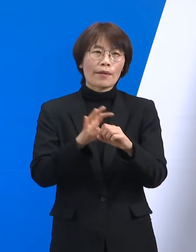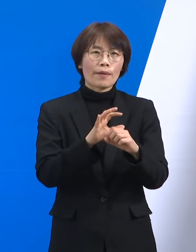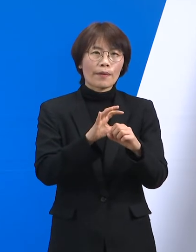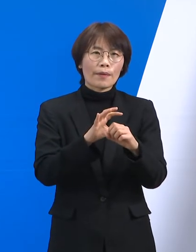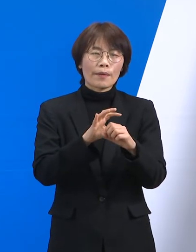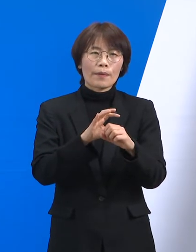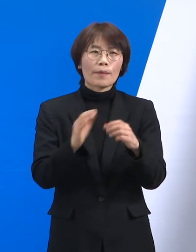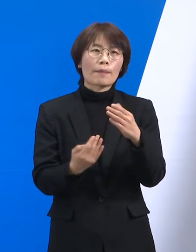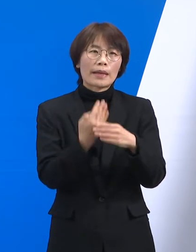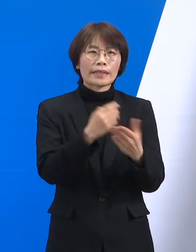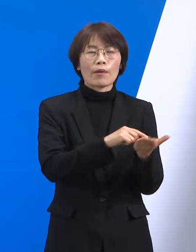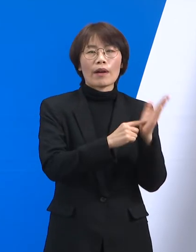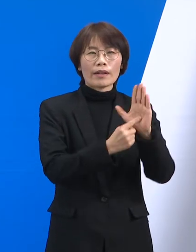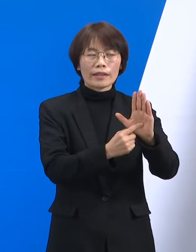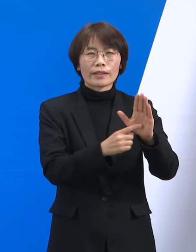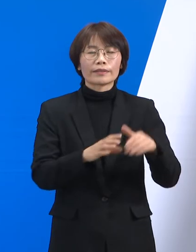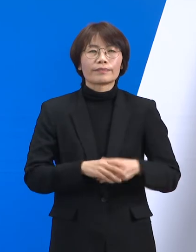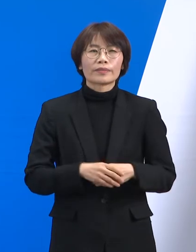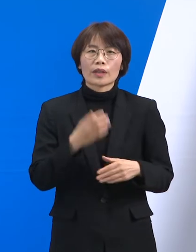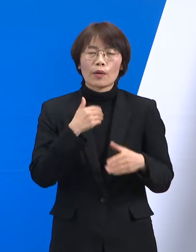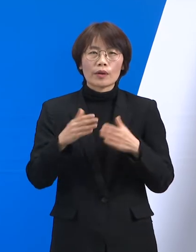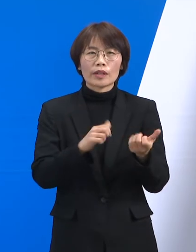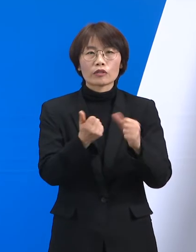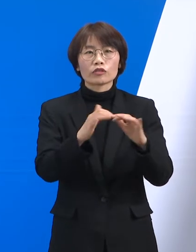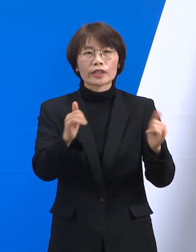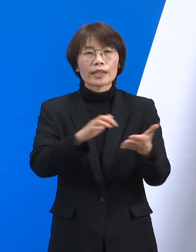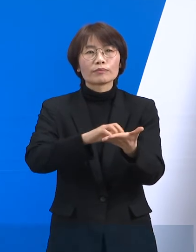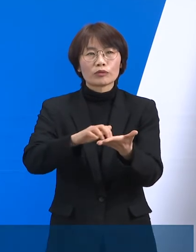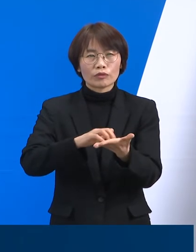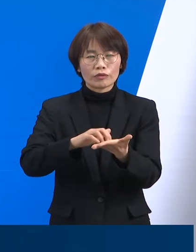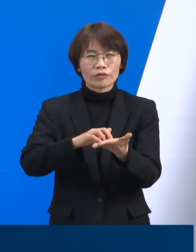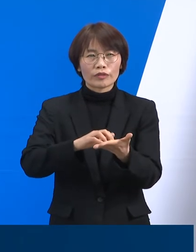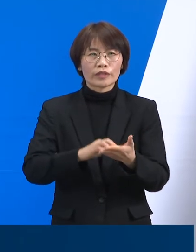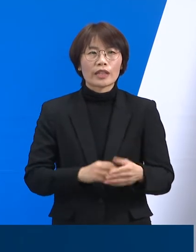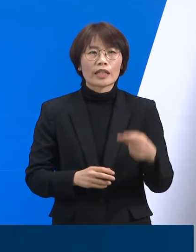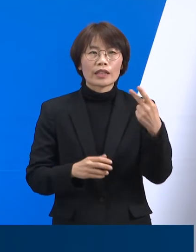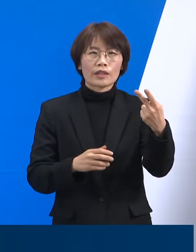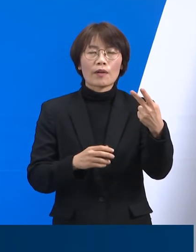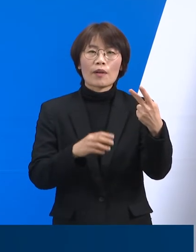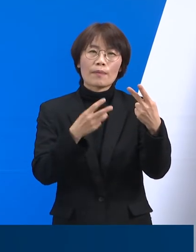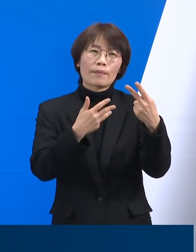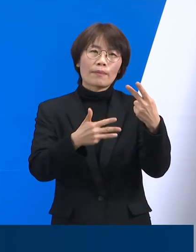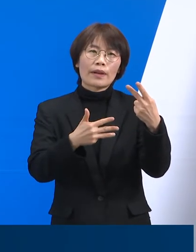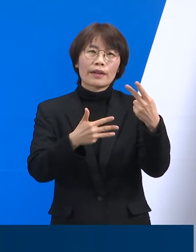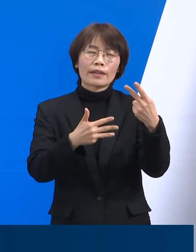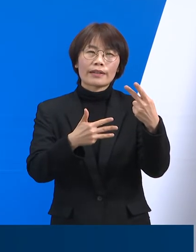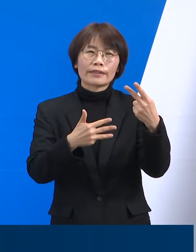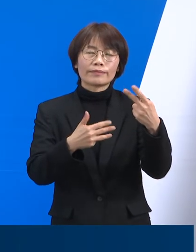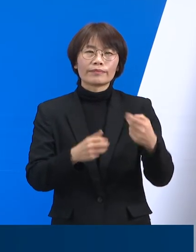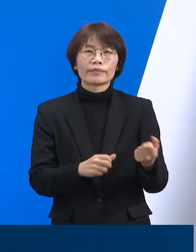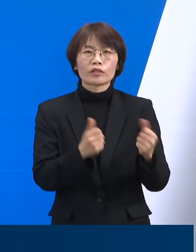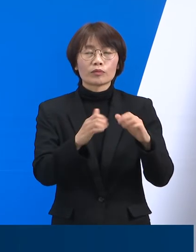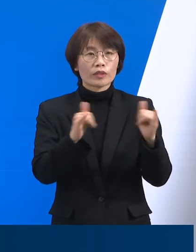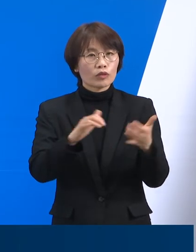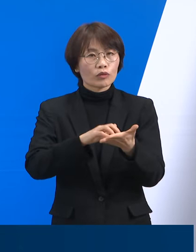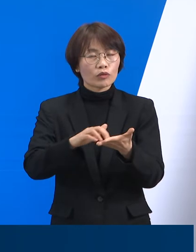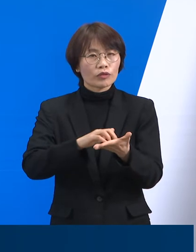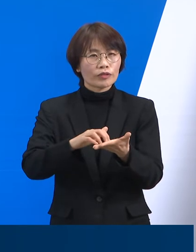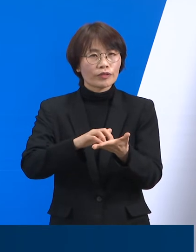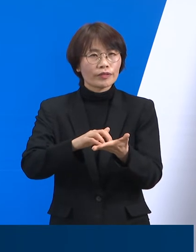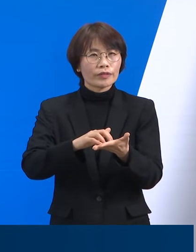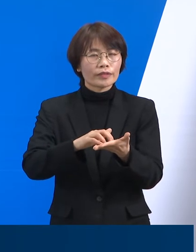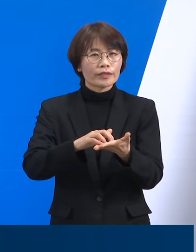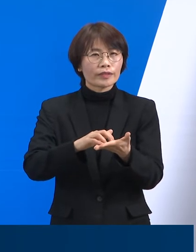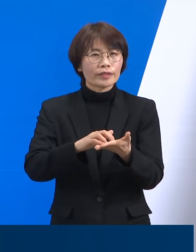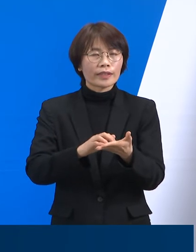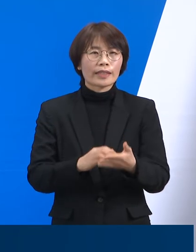시작하겠습니다. 먼저 경기도 사망자 현황입니다. 2월 8일 0시 기준 경기도 사망자 수는 전일 오전